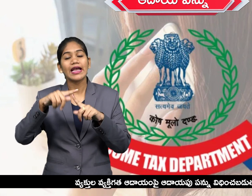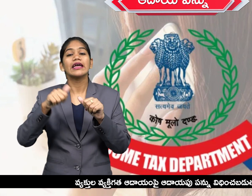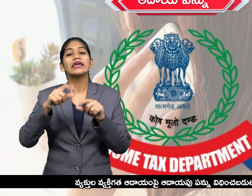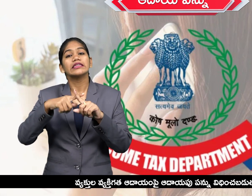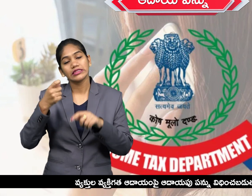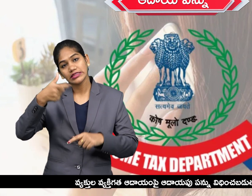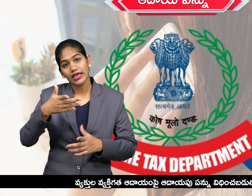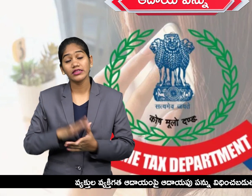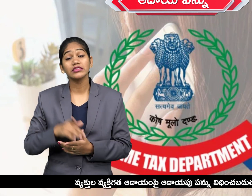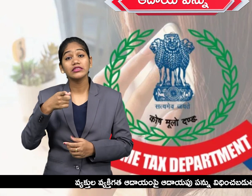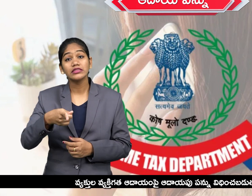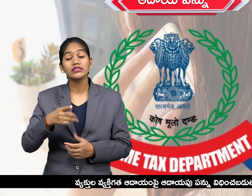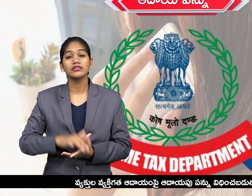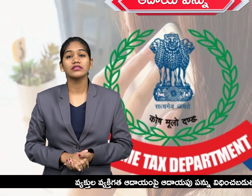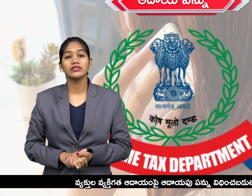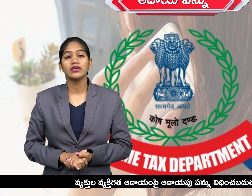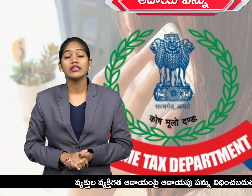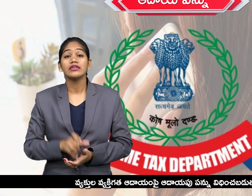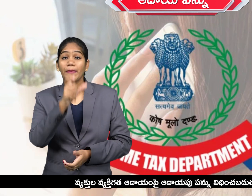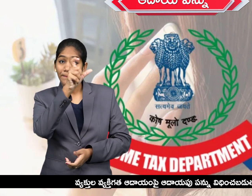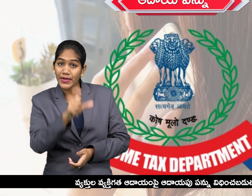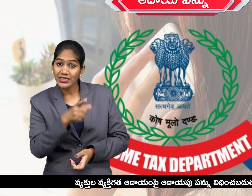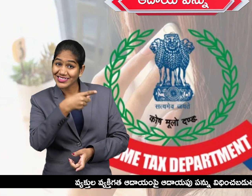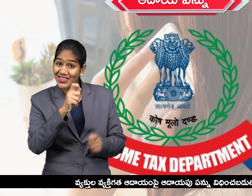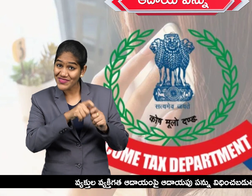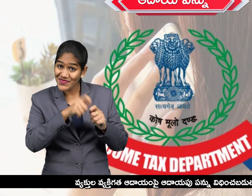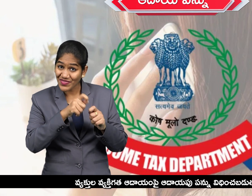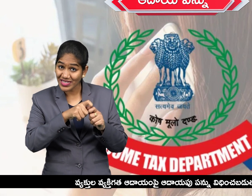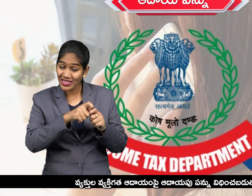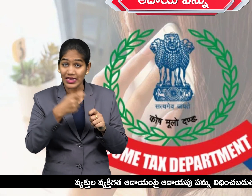వ్యక్తుల వ్యక్తిగత ఆదాయంపై ఆదాయపు పన్ను విధించబడుతుంది.